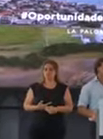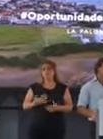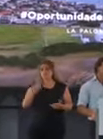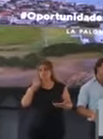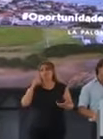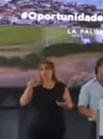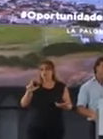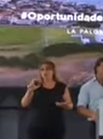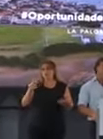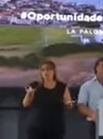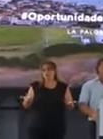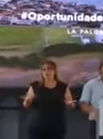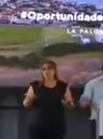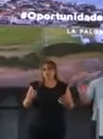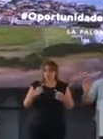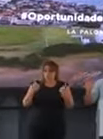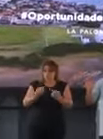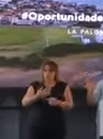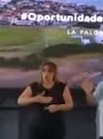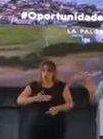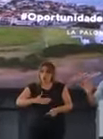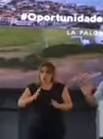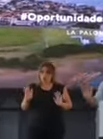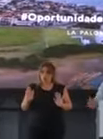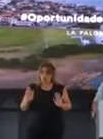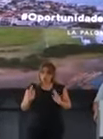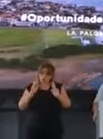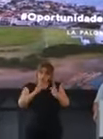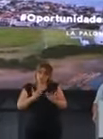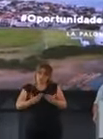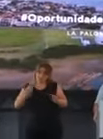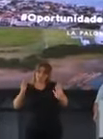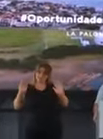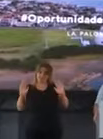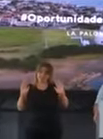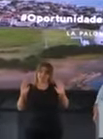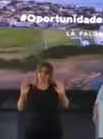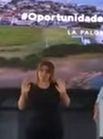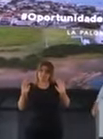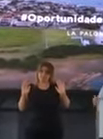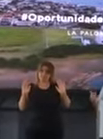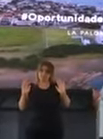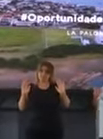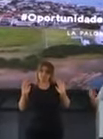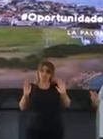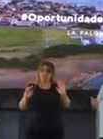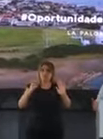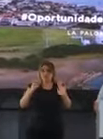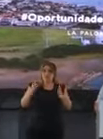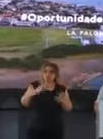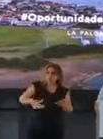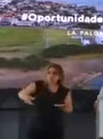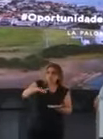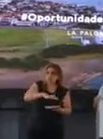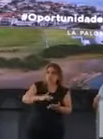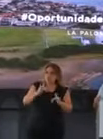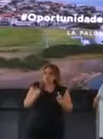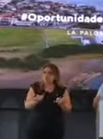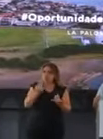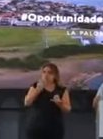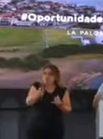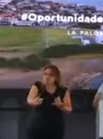Obviamente, si estamos de acuerdo en lo que yo decía, de que hay un ecosistema, de que hay